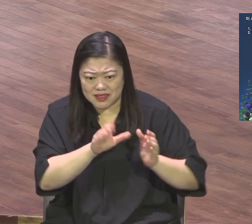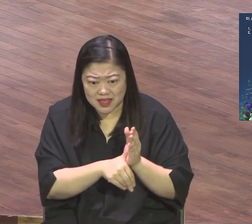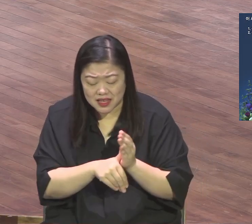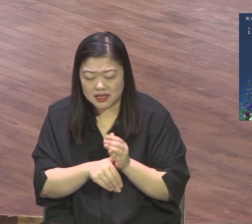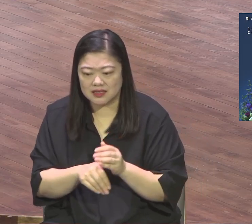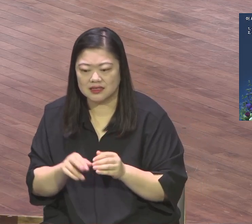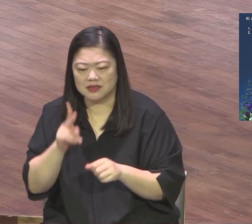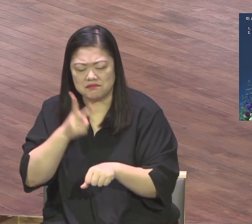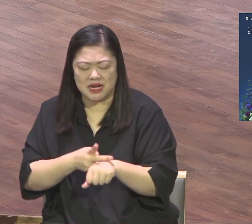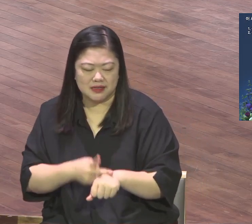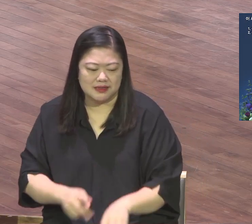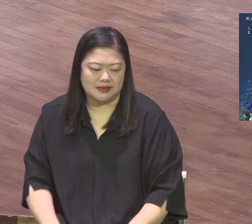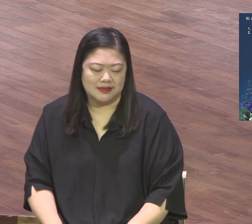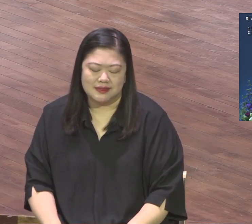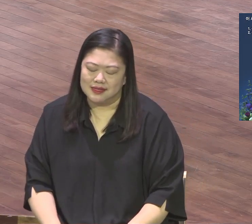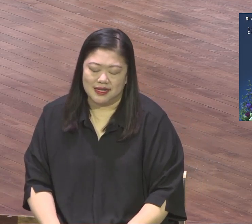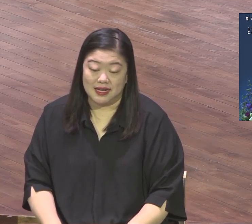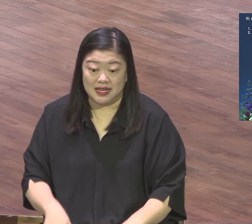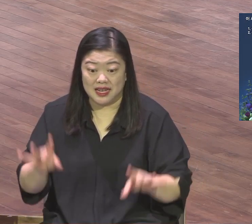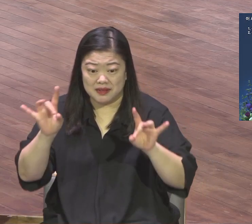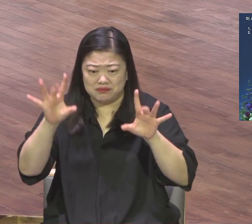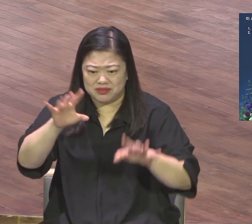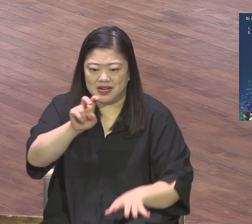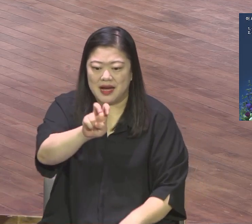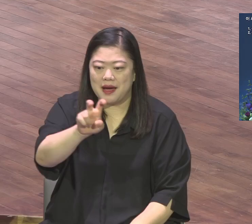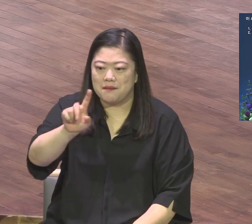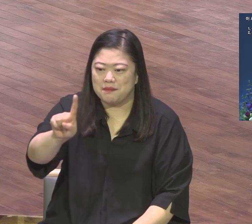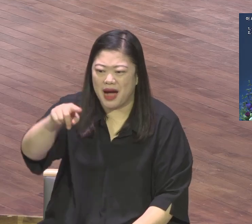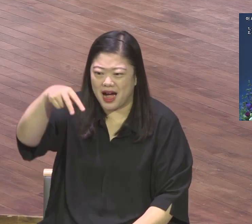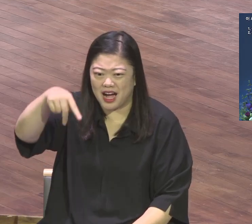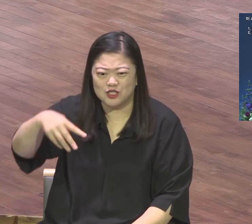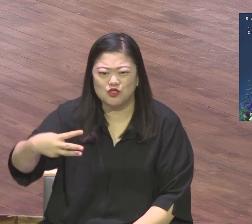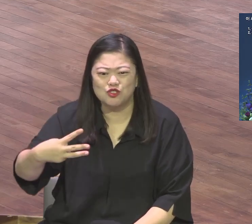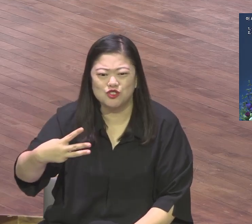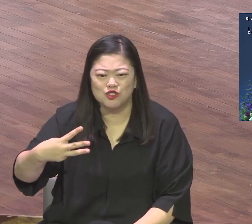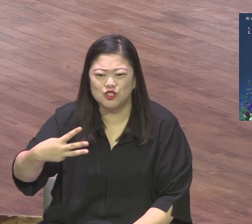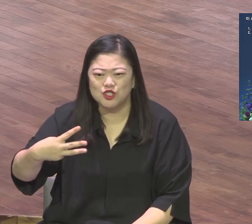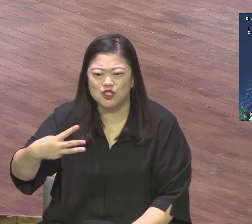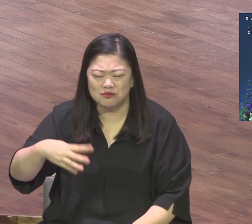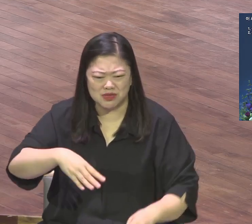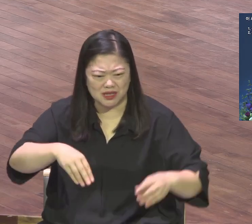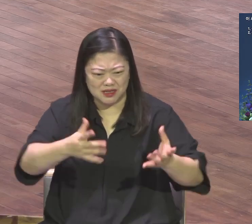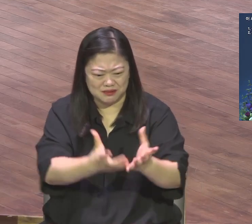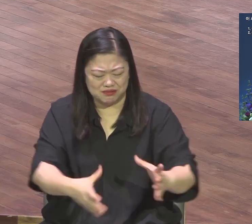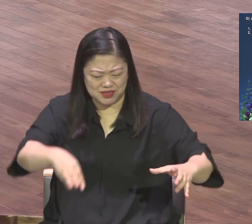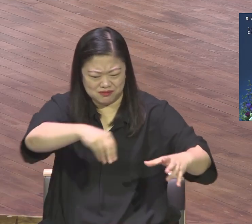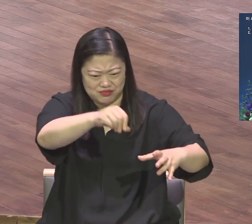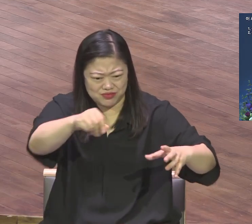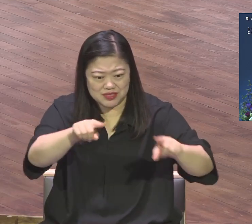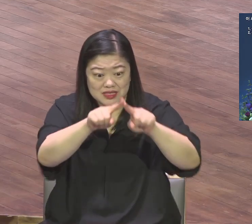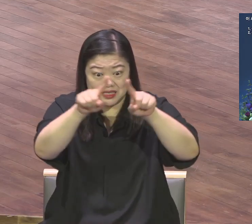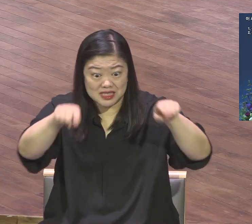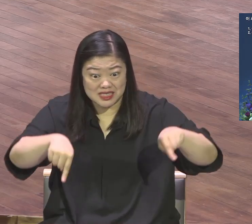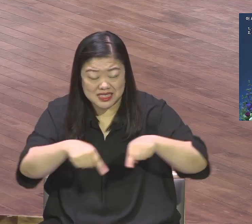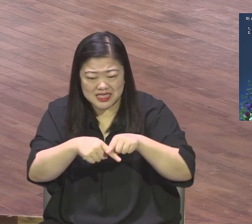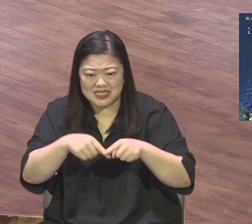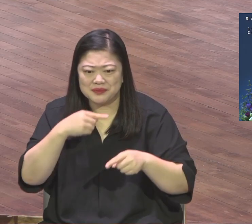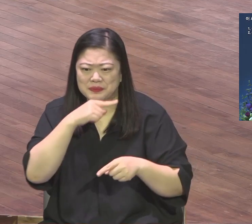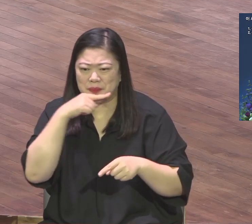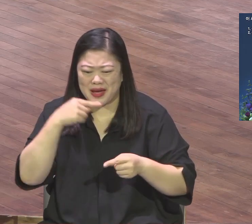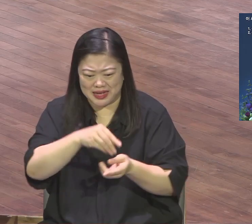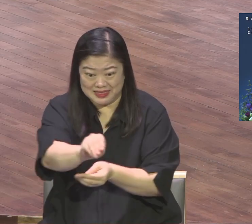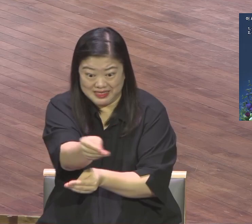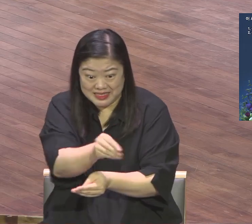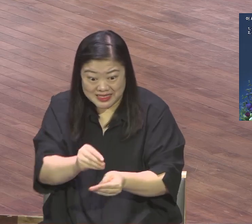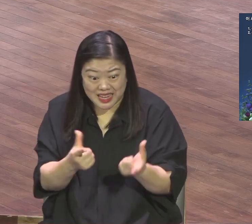살라버려요. 이 책들은요 에베소에서 마술사들이 만든 부적, 이 주문 이를 설명한